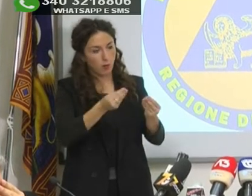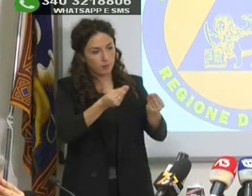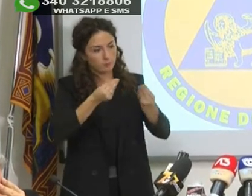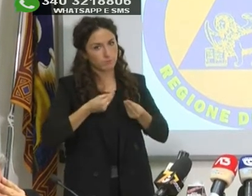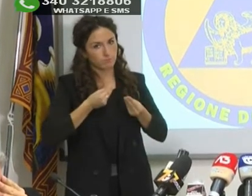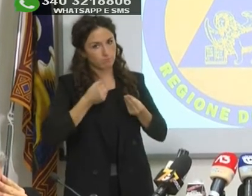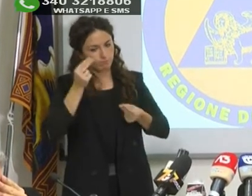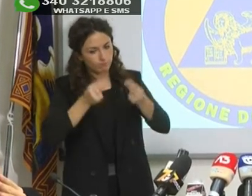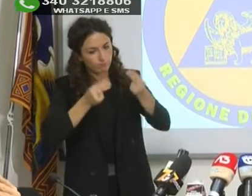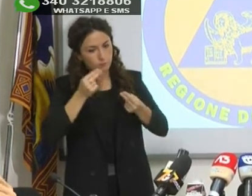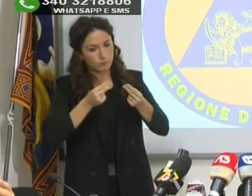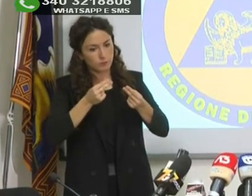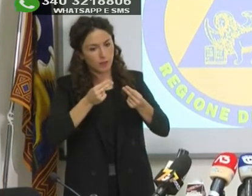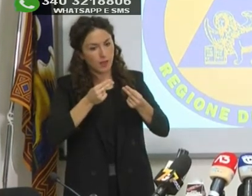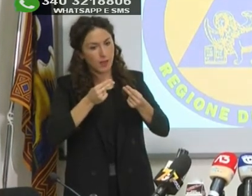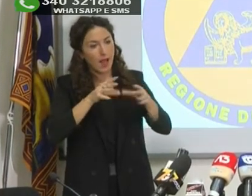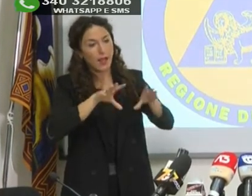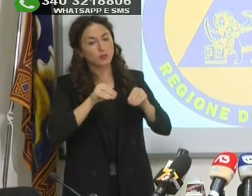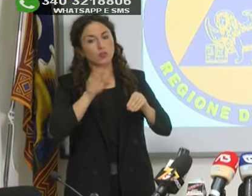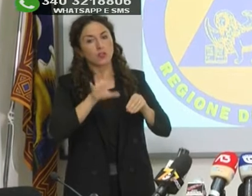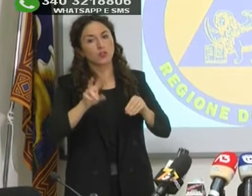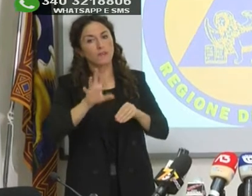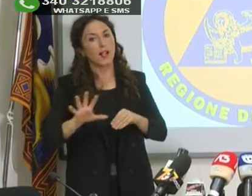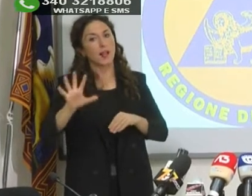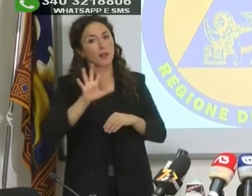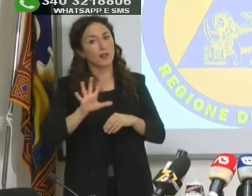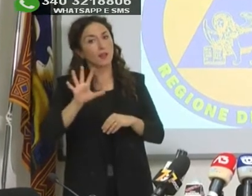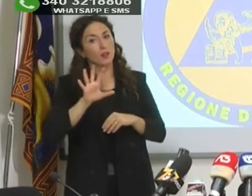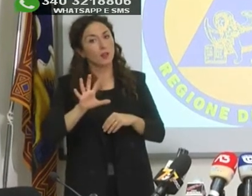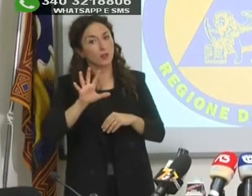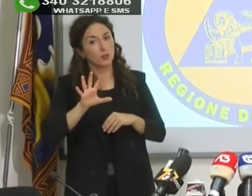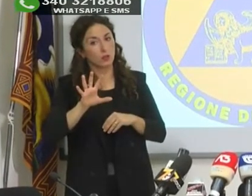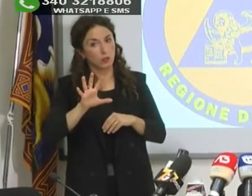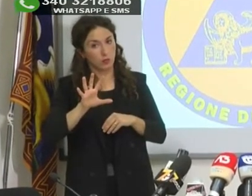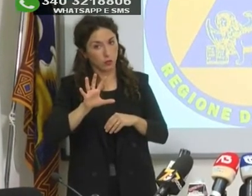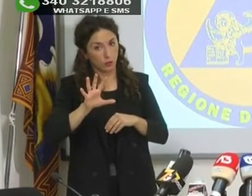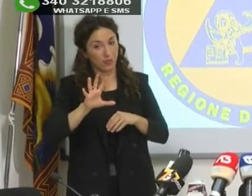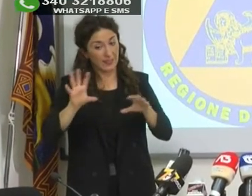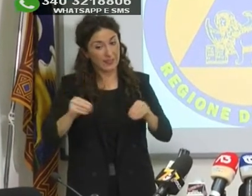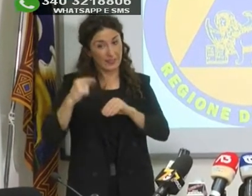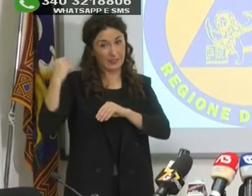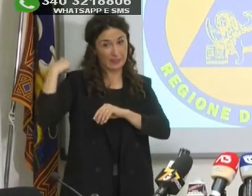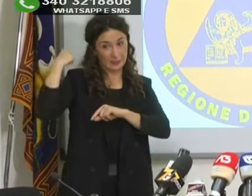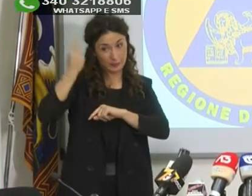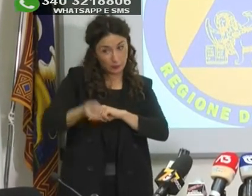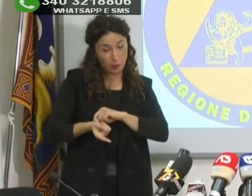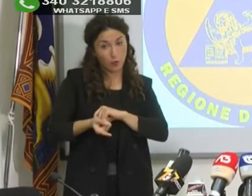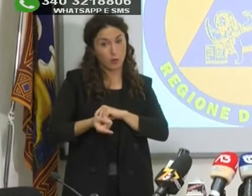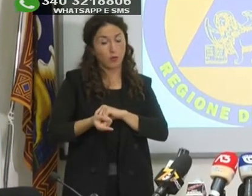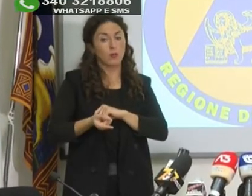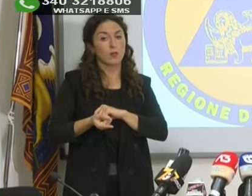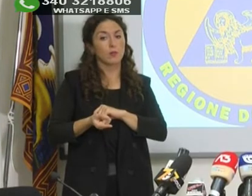computo finale delle assunzioni, sì, che la Regione Veneto ha concluso dall'inizio dell'emergenza e se ci sono